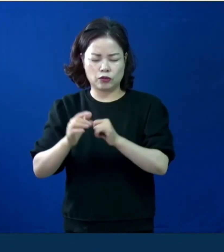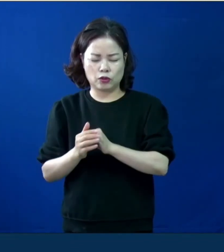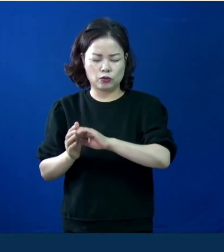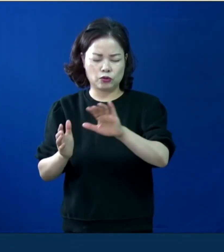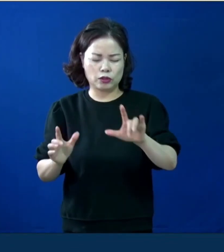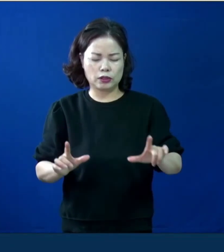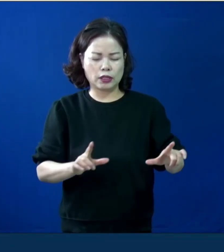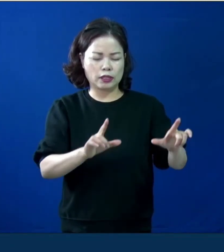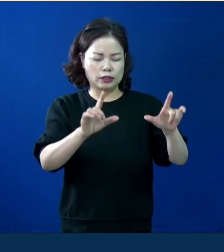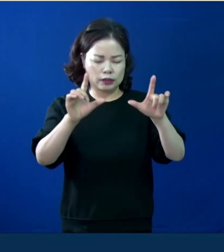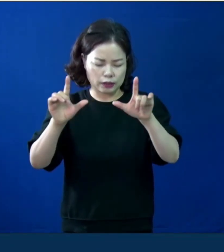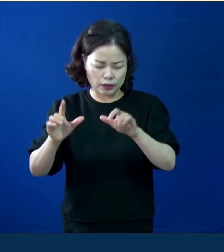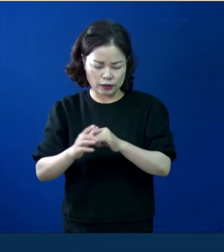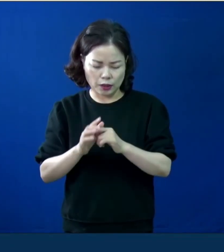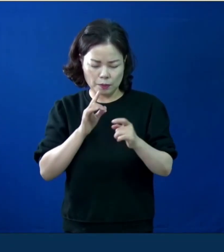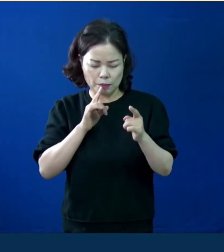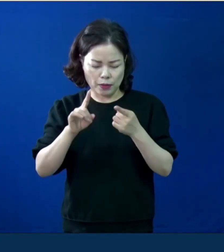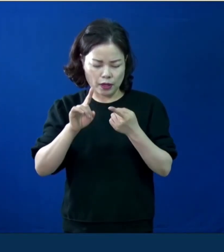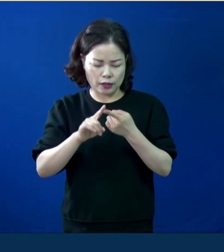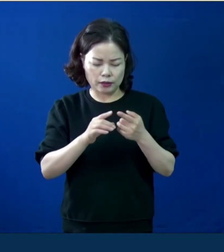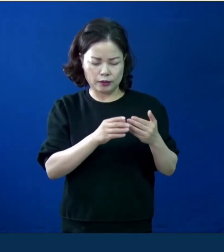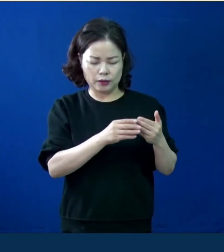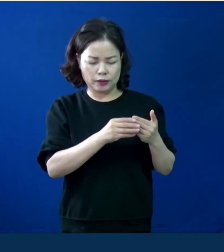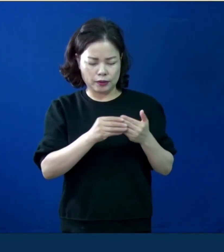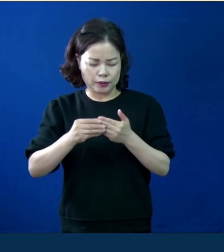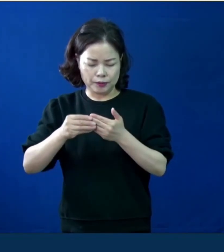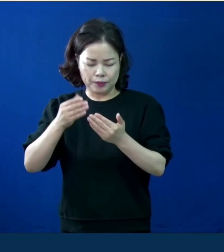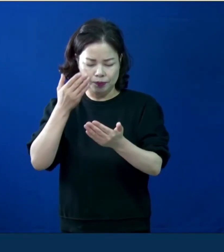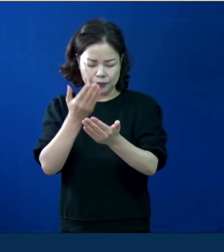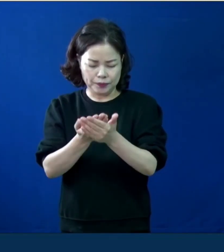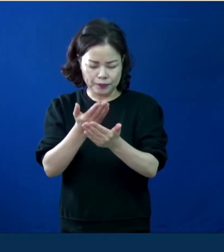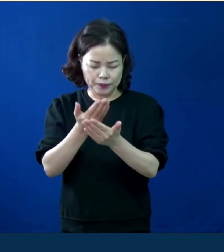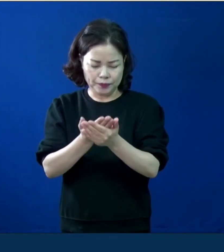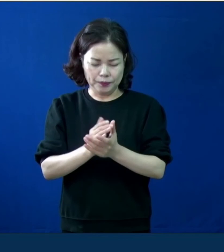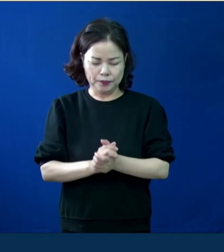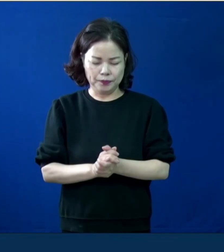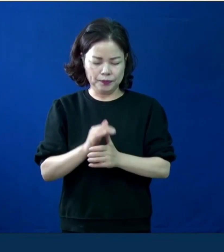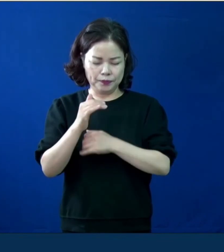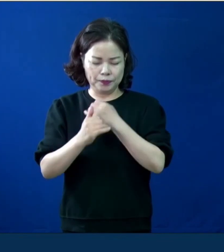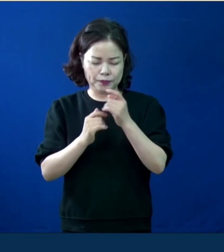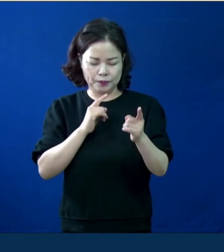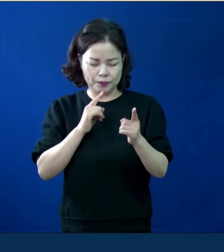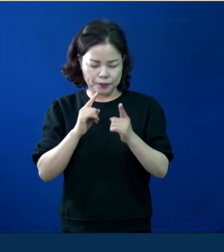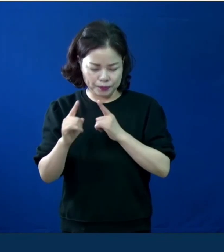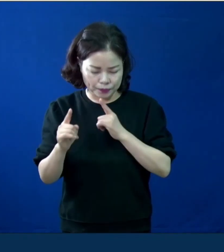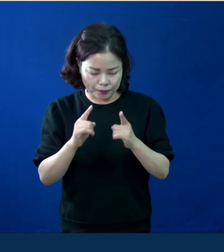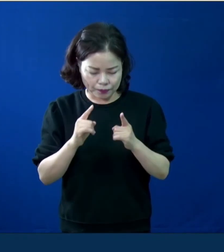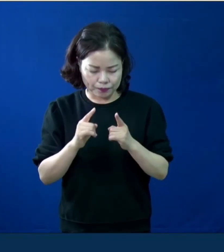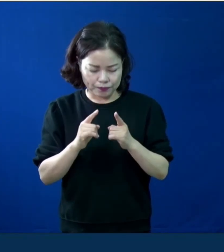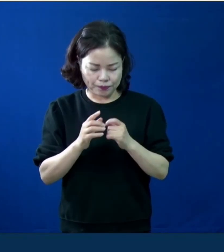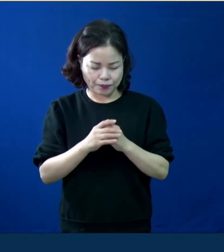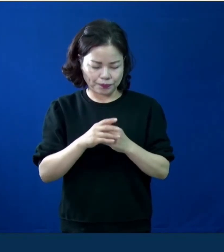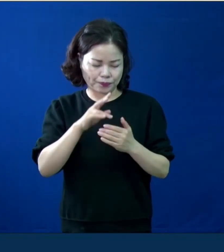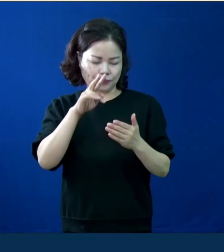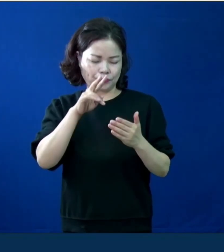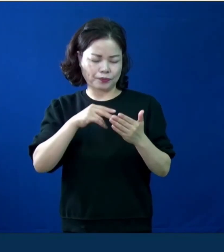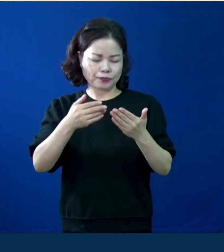우리들의 삶을 말씀으로 인도해 주옵소서. 하나님의 말씀을 읽게